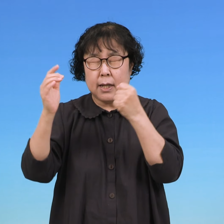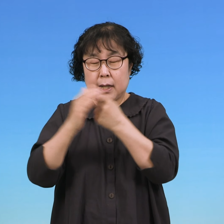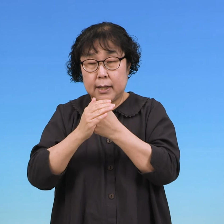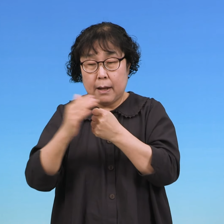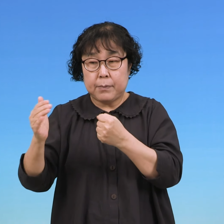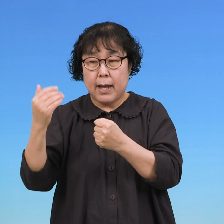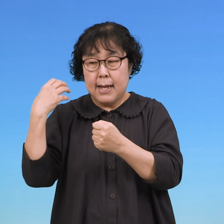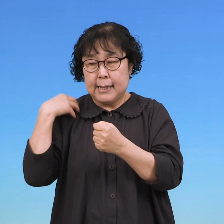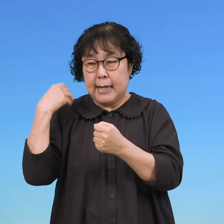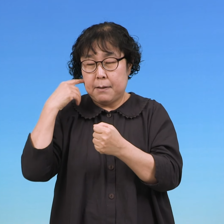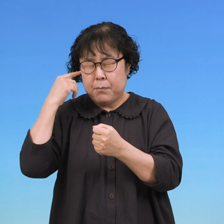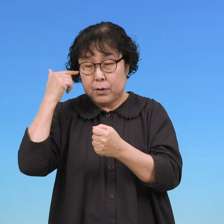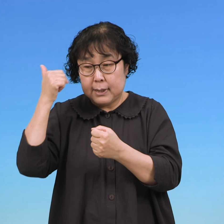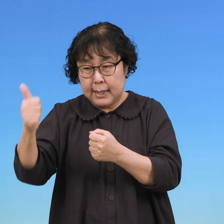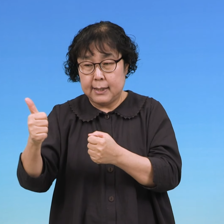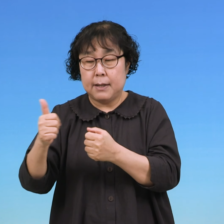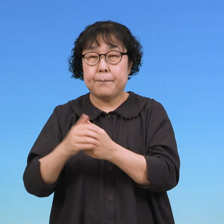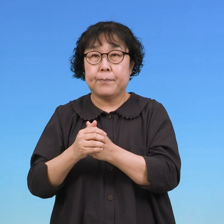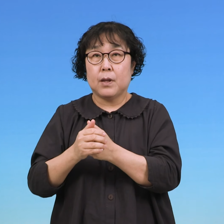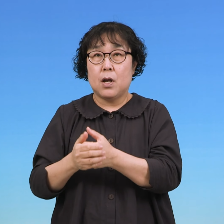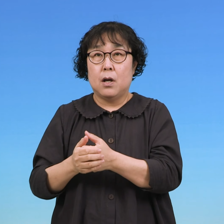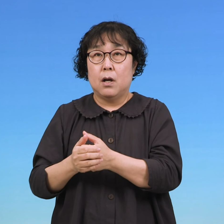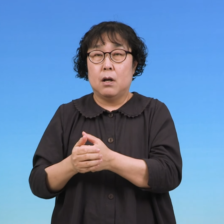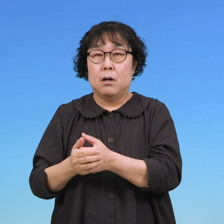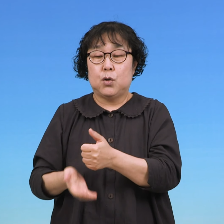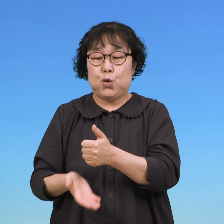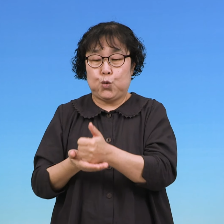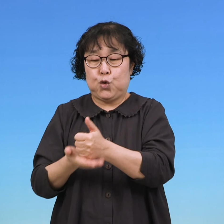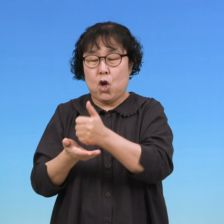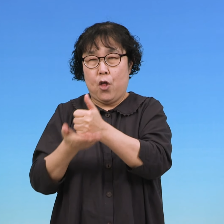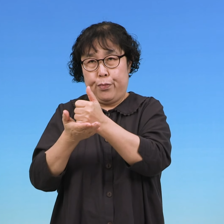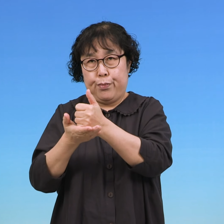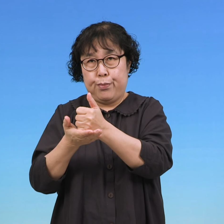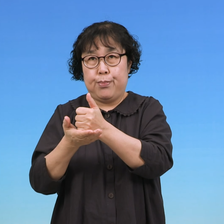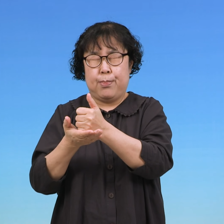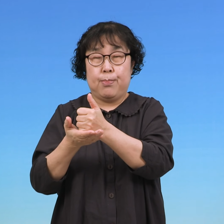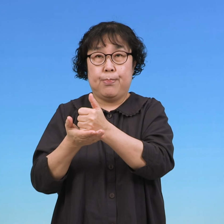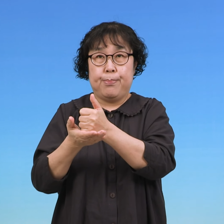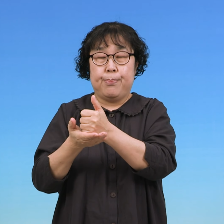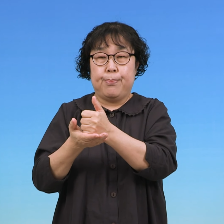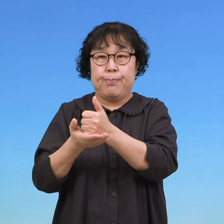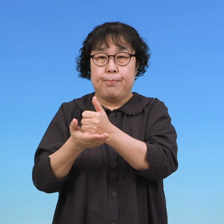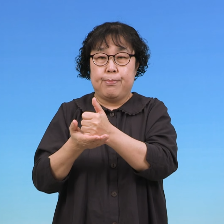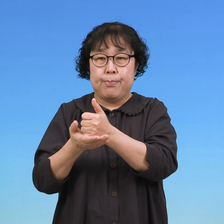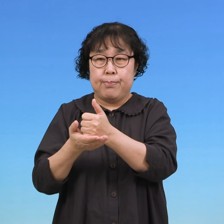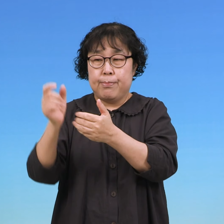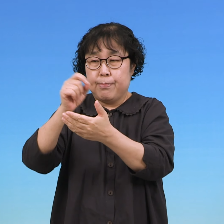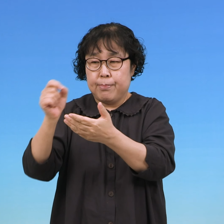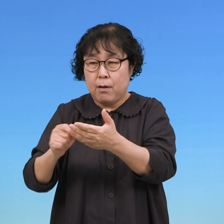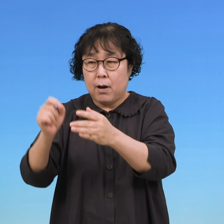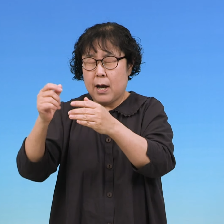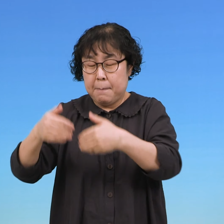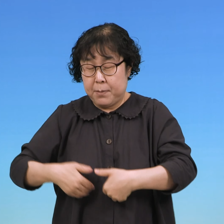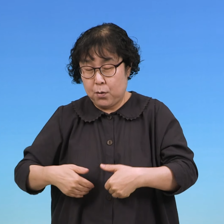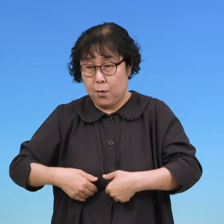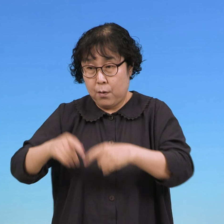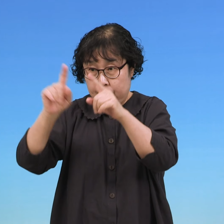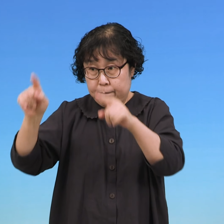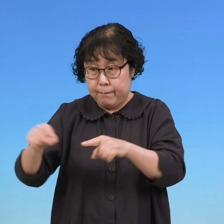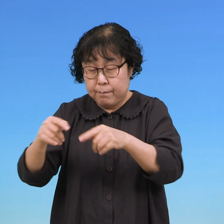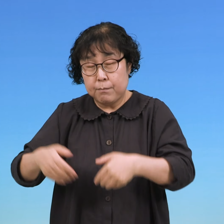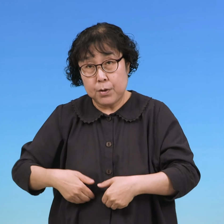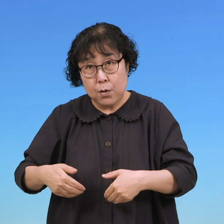교회 담임 목사 추천서가 필요하다는 거예요. 뭐 성도 숫자가 많으니까 저는 이 사람이 딴 교회로 가서 섬긴다는